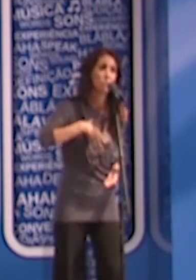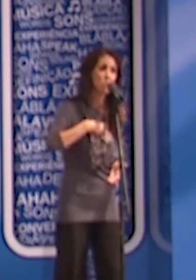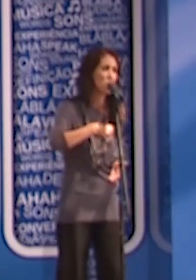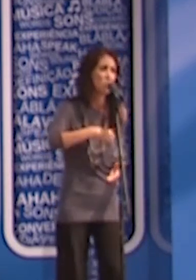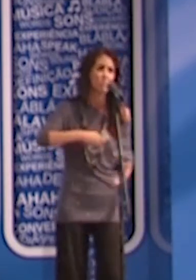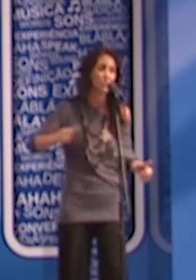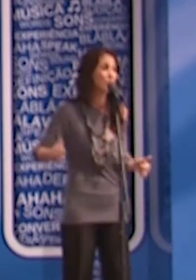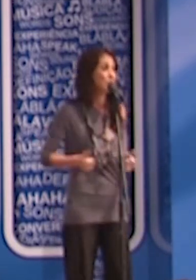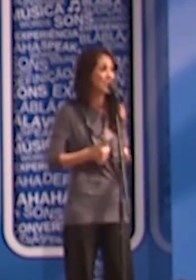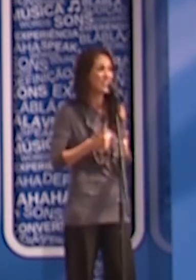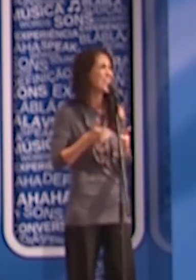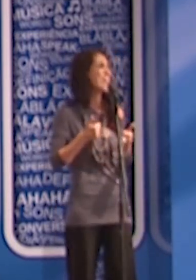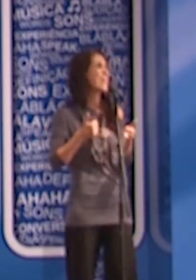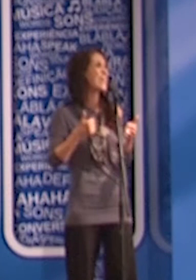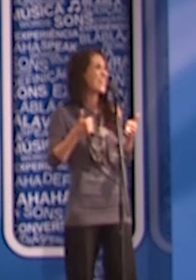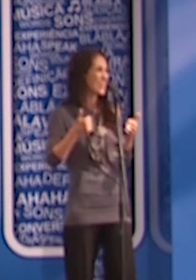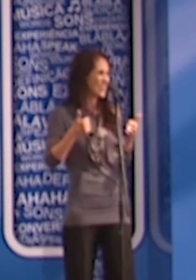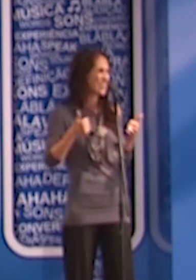vivemos num mundo